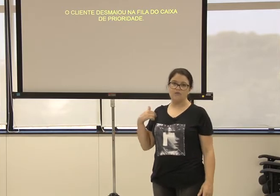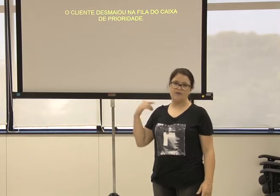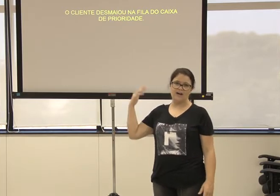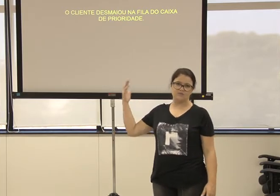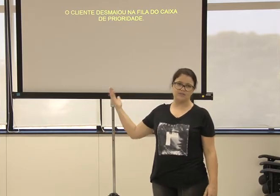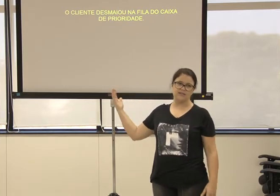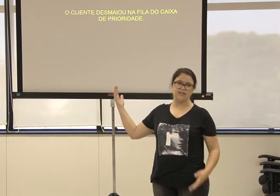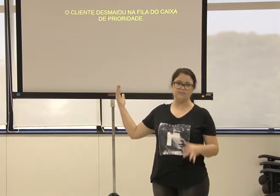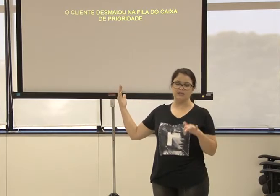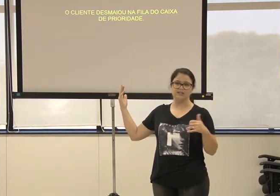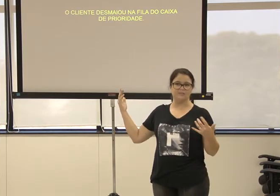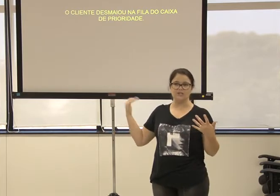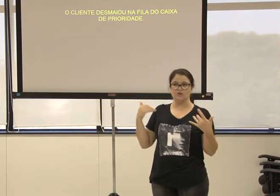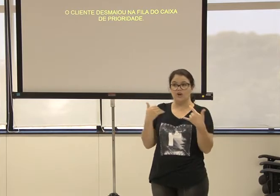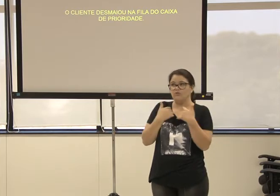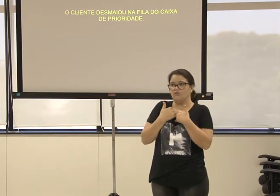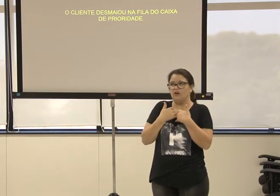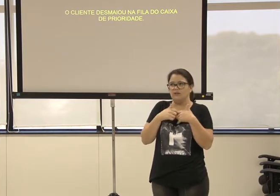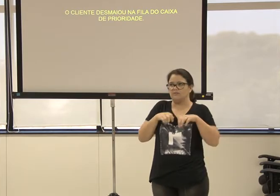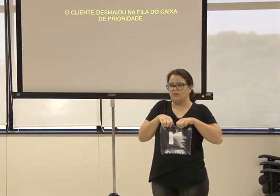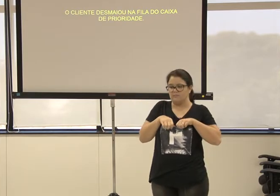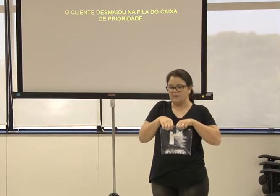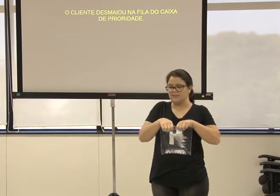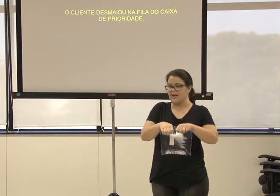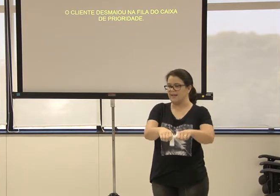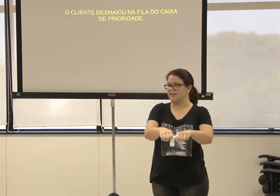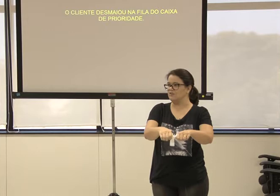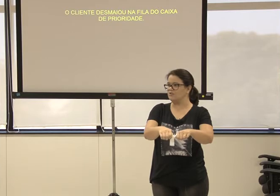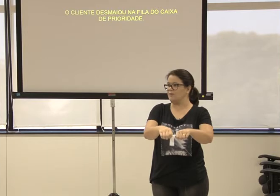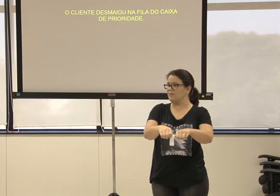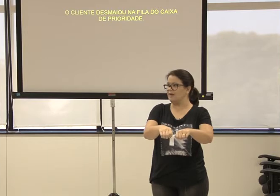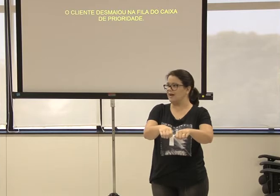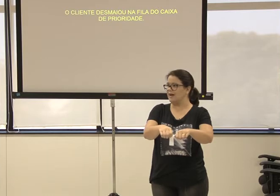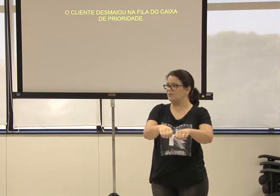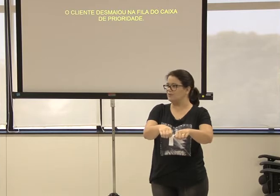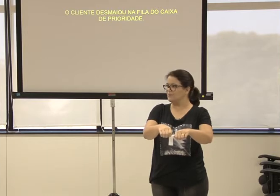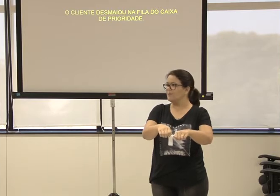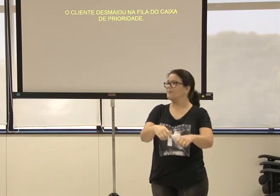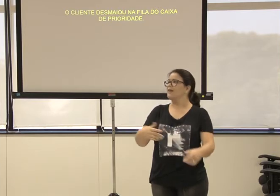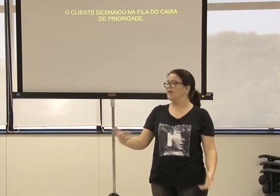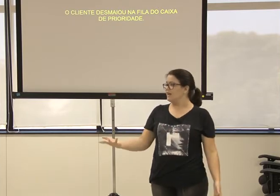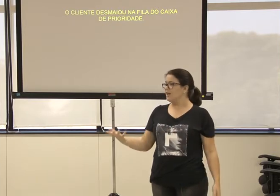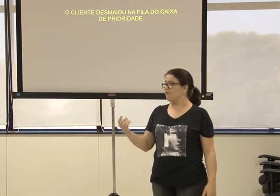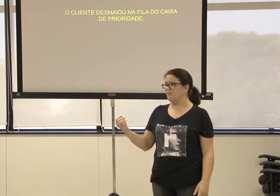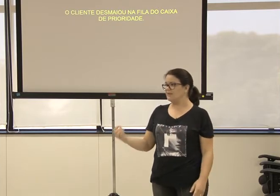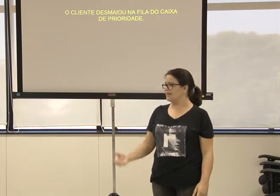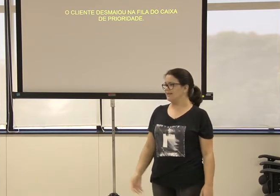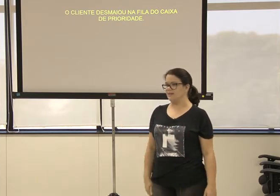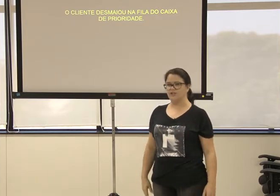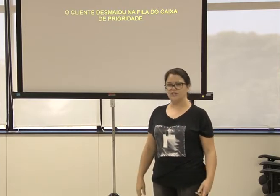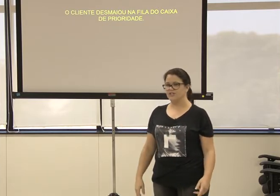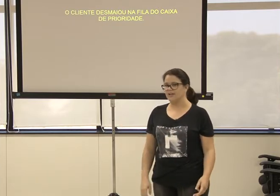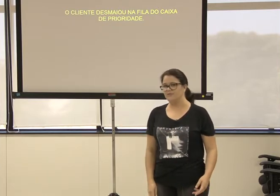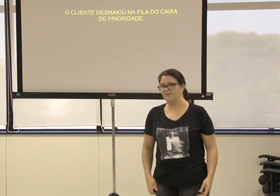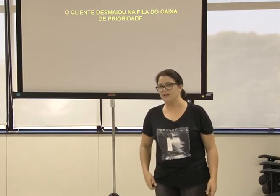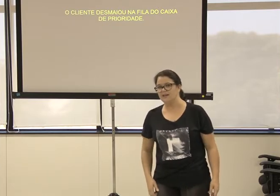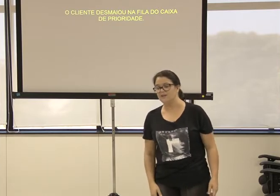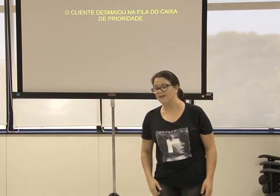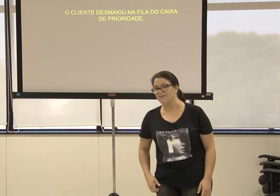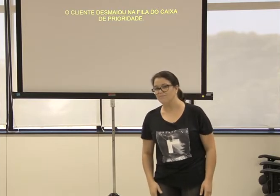faço isso dali, imediatamente eu não vou pensar que ele está no supermercado. Eu vou pensar que, gente, quem fica naquela